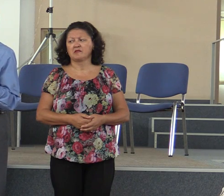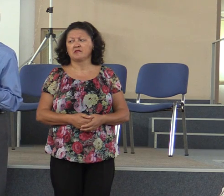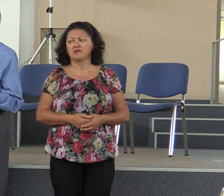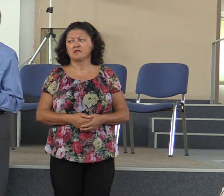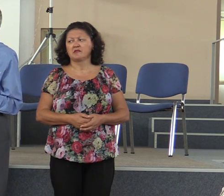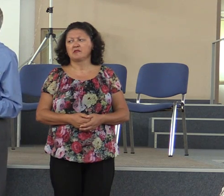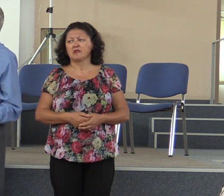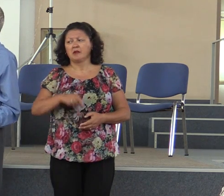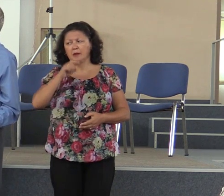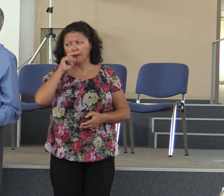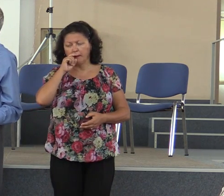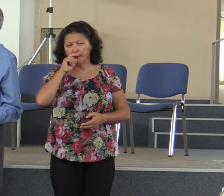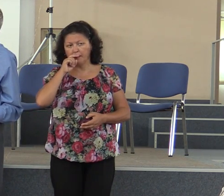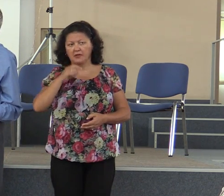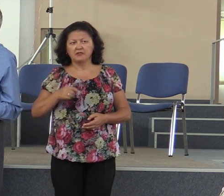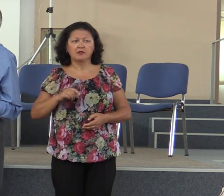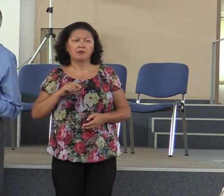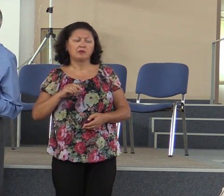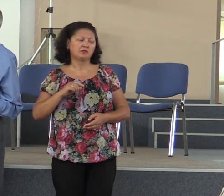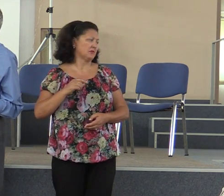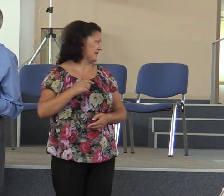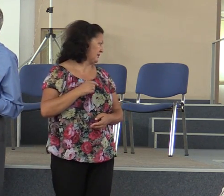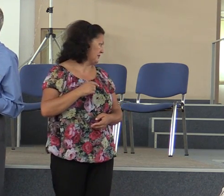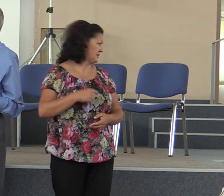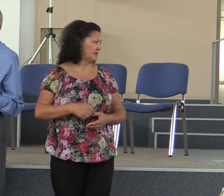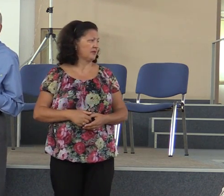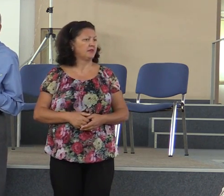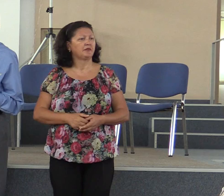băiețelul s-a întors. "All right, yeah. Can we go out and play now?"